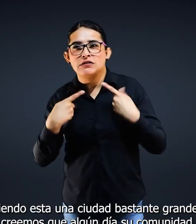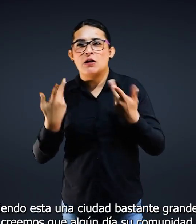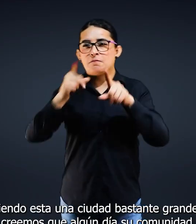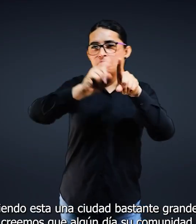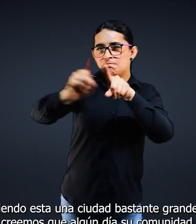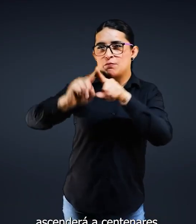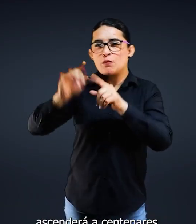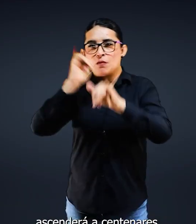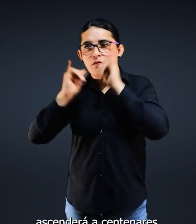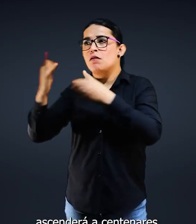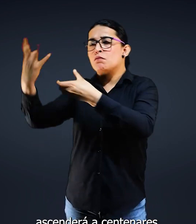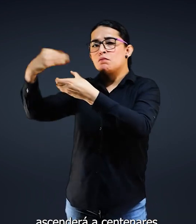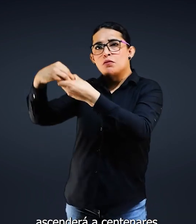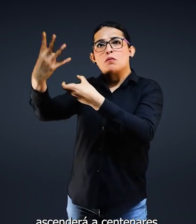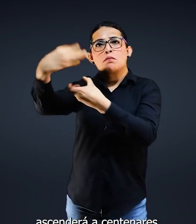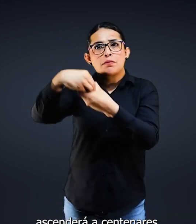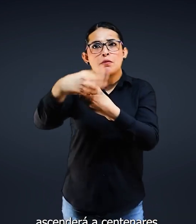su comunidad ascenderá a centenares.